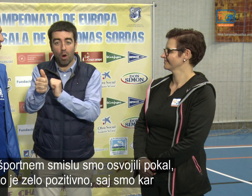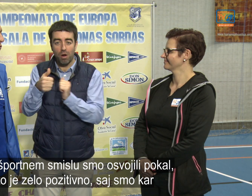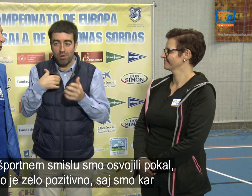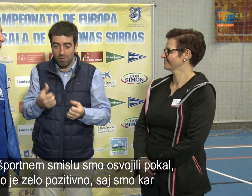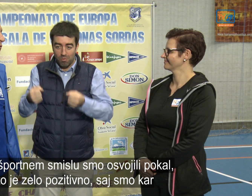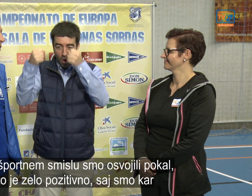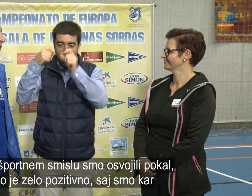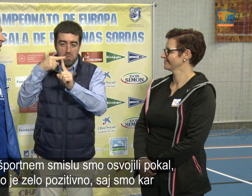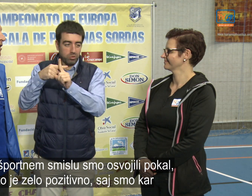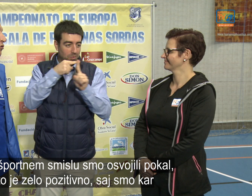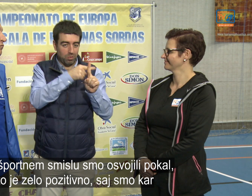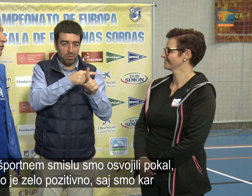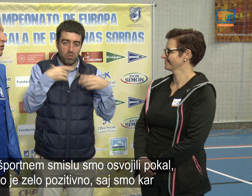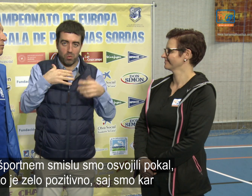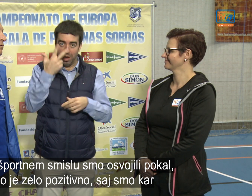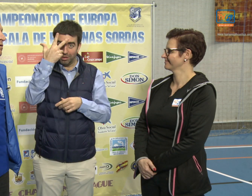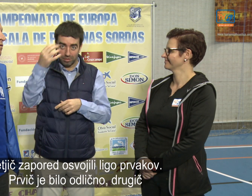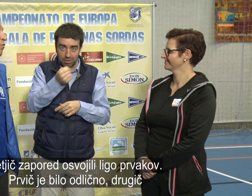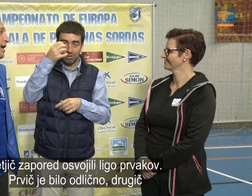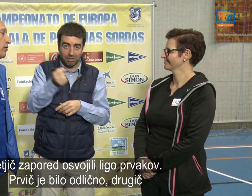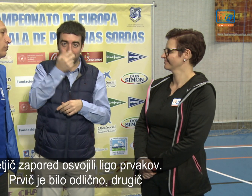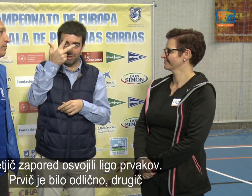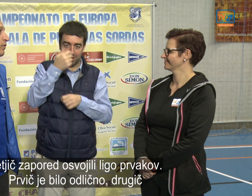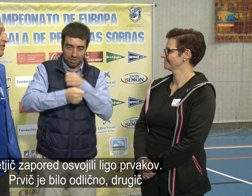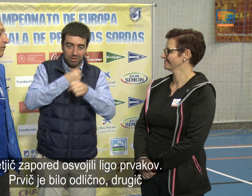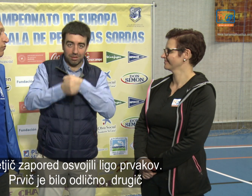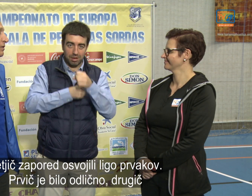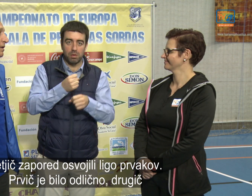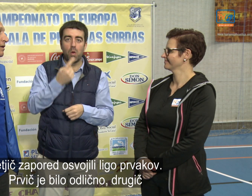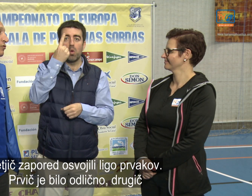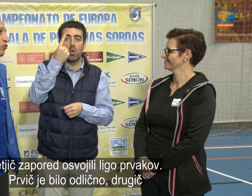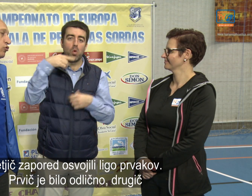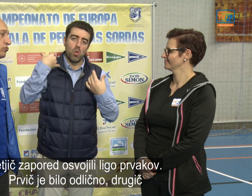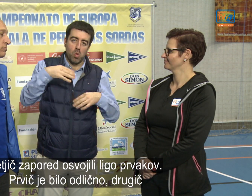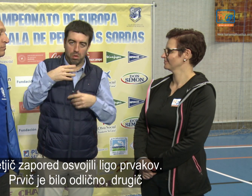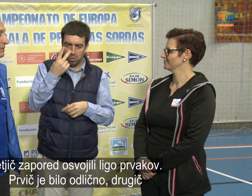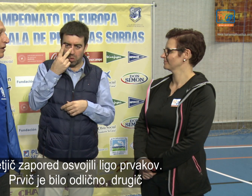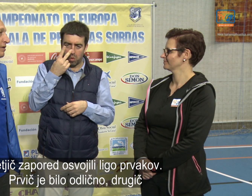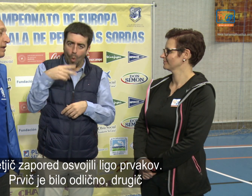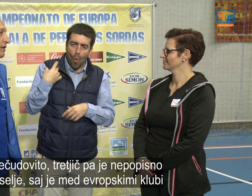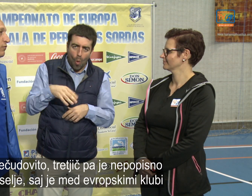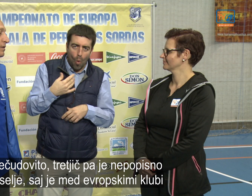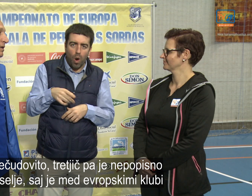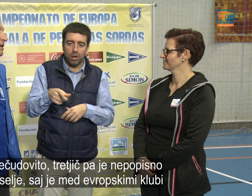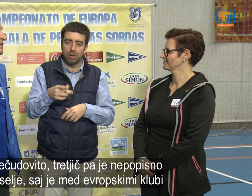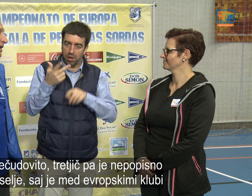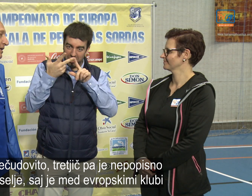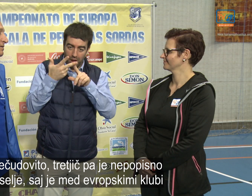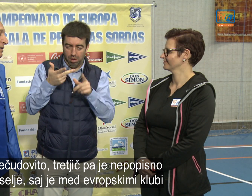de Europa por tercer año consecutivo. Un año puede ser suerte, 2 ya no es tanta suerte, 3